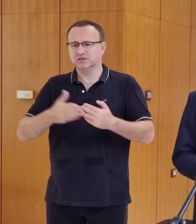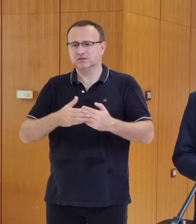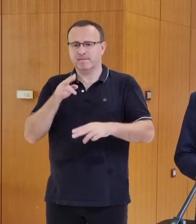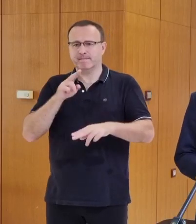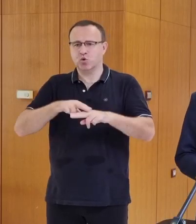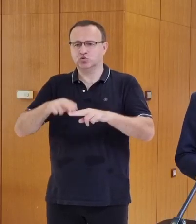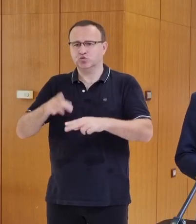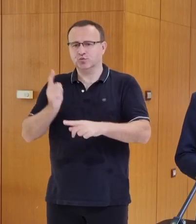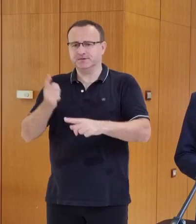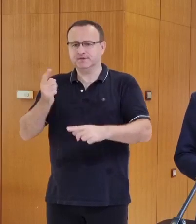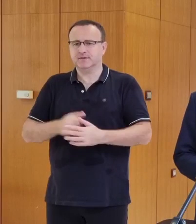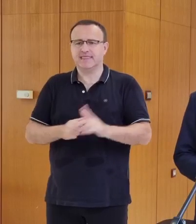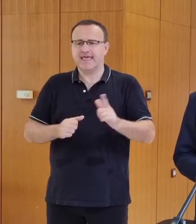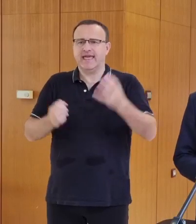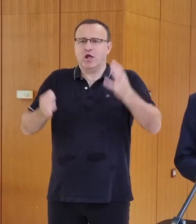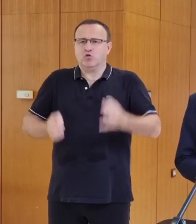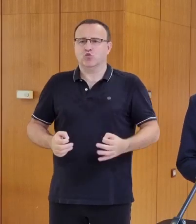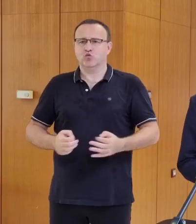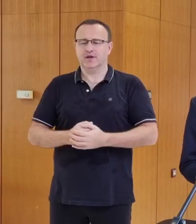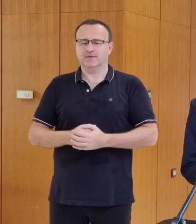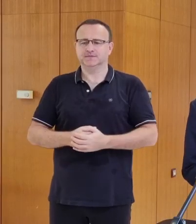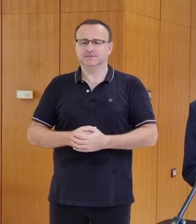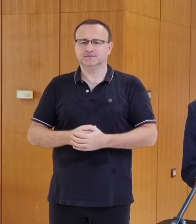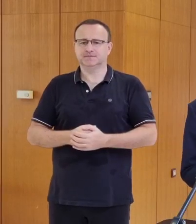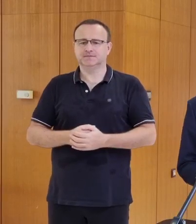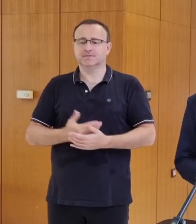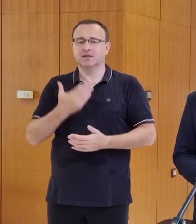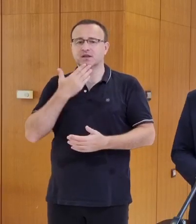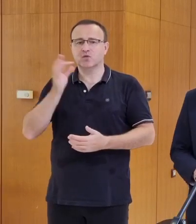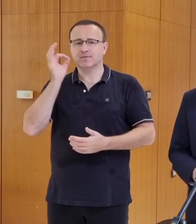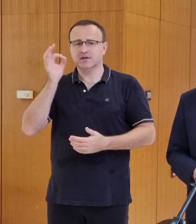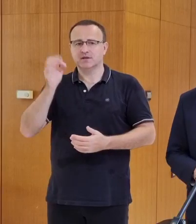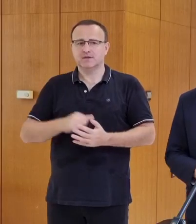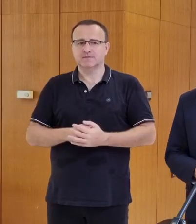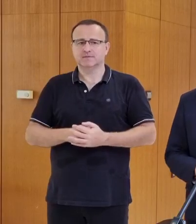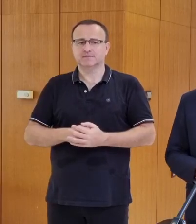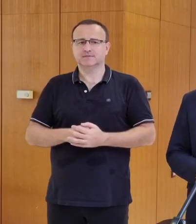povedal, náročnosť. Nie je to jednoduché. Ďakujem pekne.